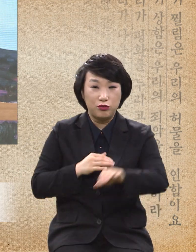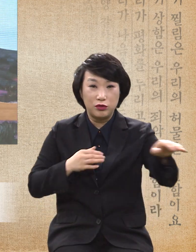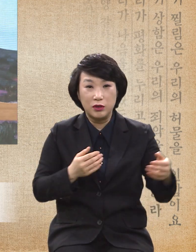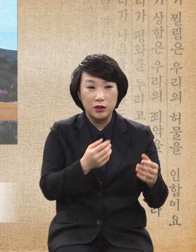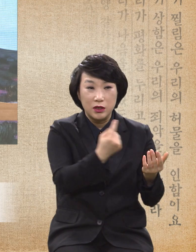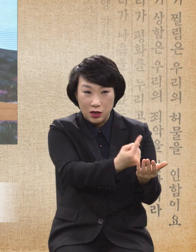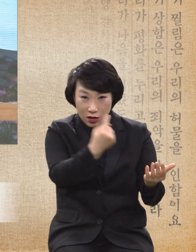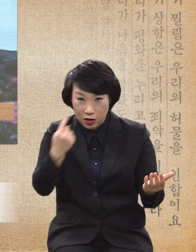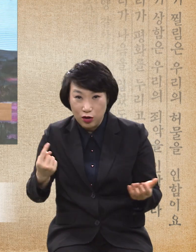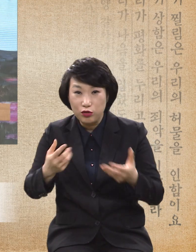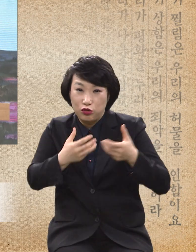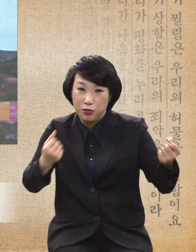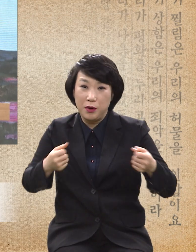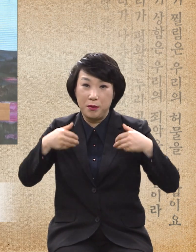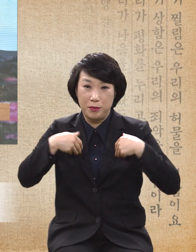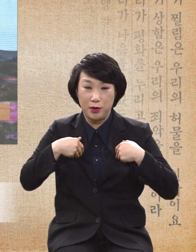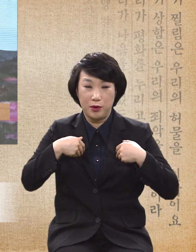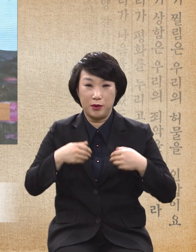구별돼야 된다 이 말입니다.